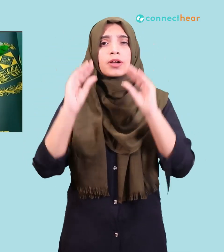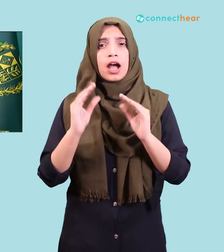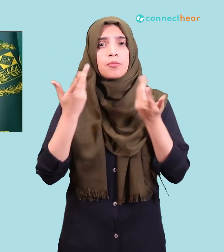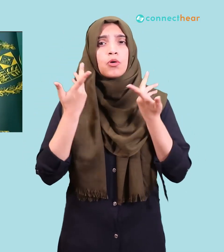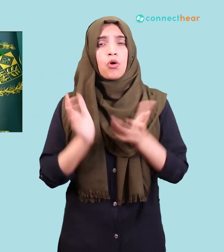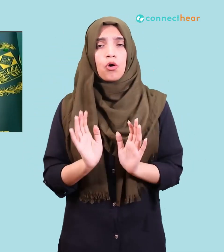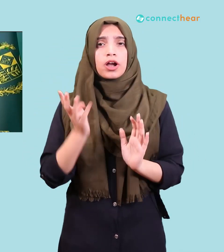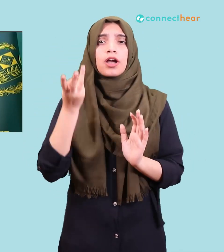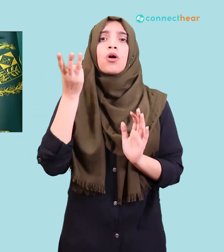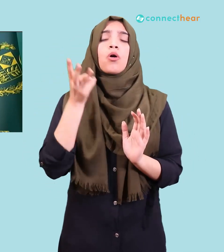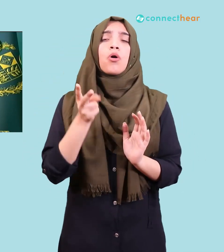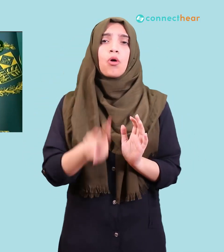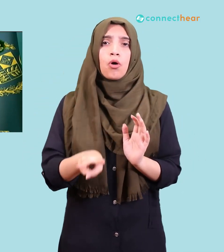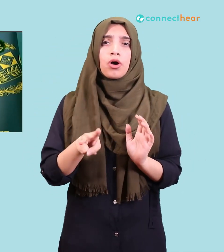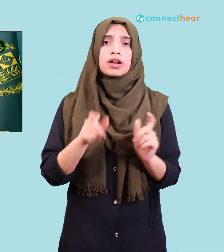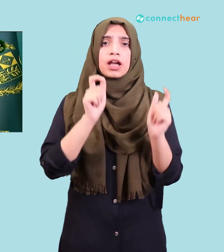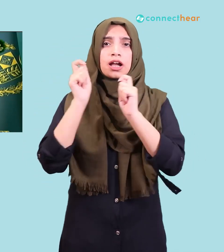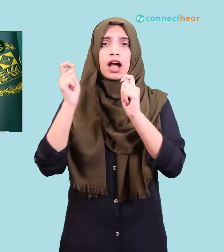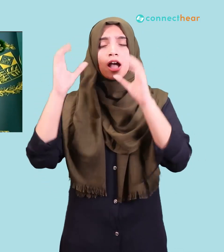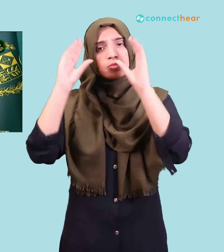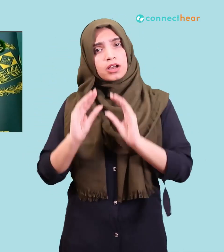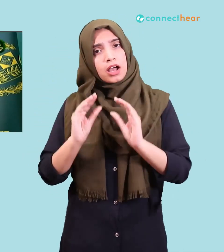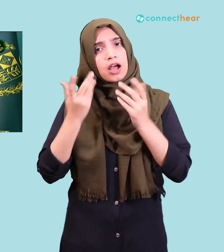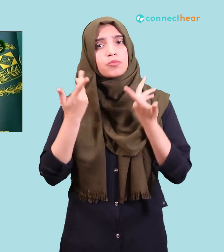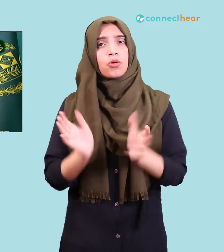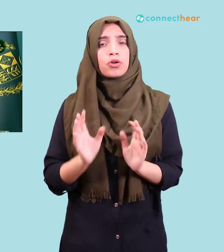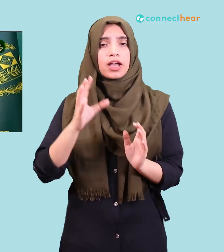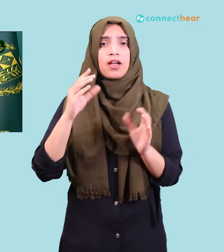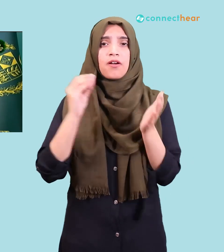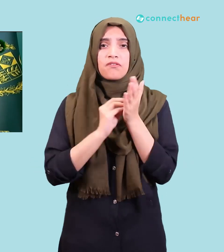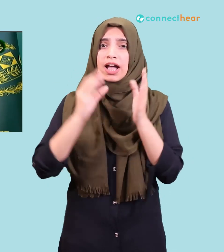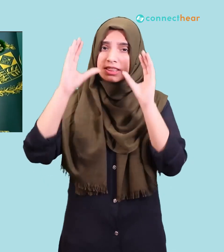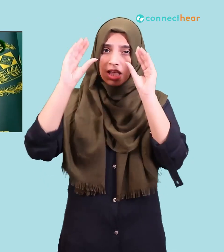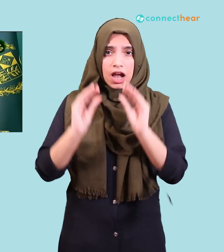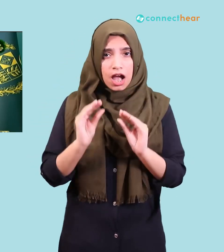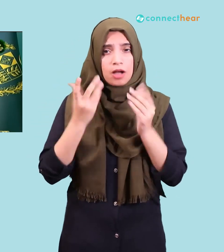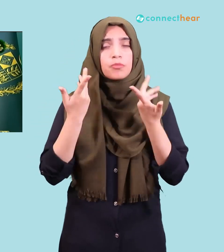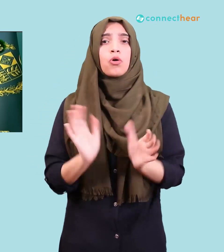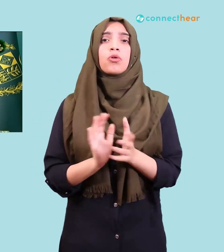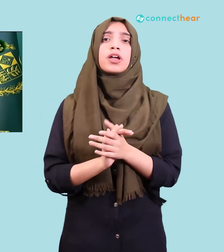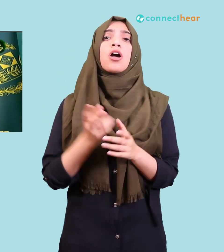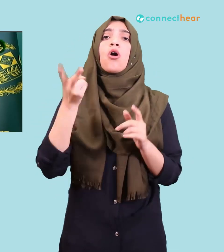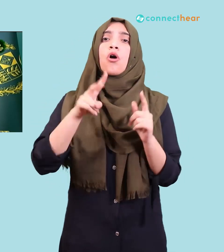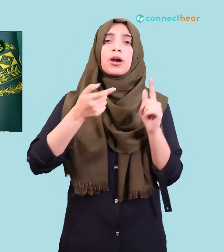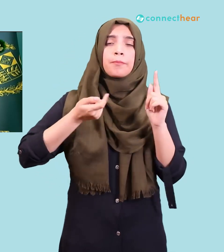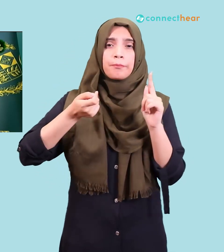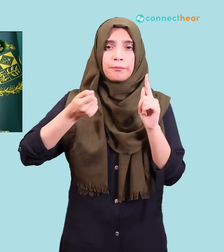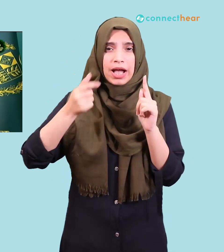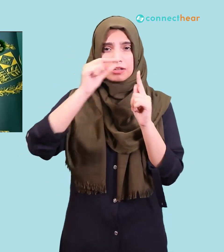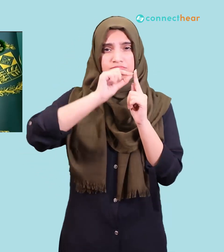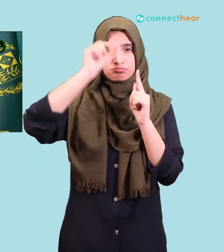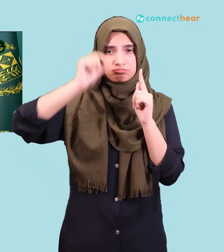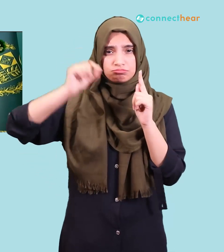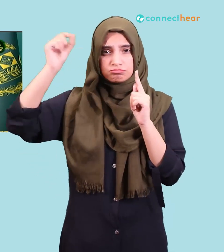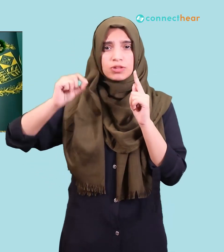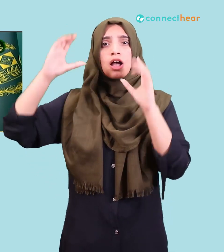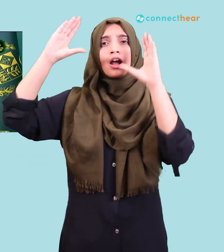آدھی رہ جائے گی ایکسپورٹ, ہمارے روپے کے اوپر پریشر پڑے گا, روپیہ گرے گا, مہنگائی بڑھے